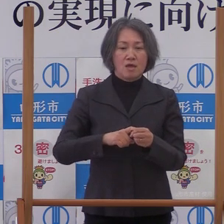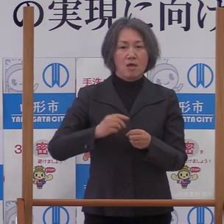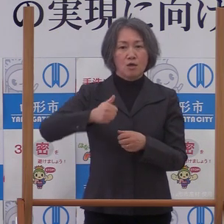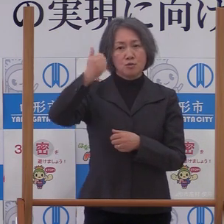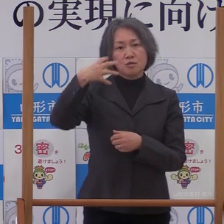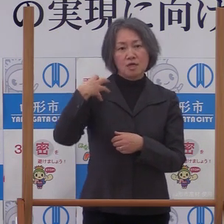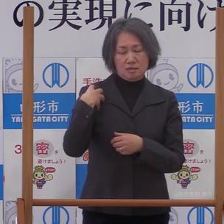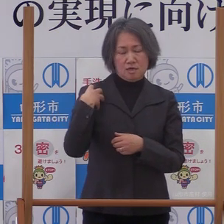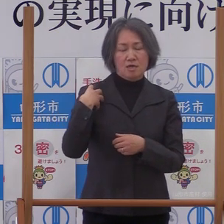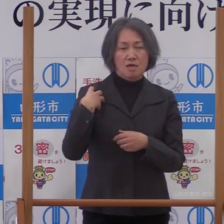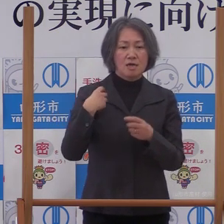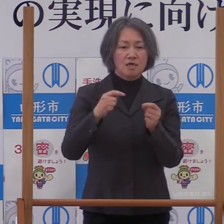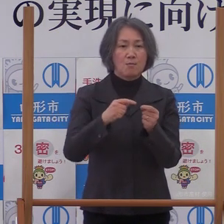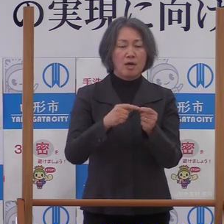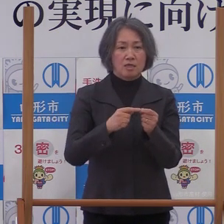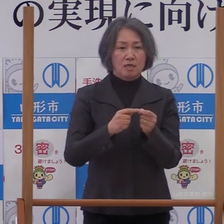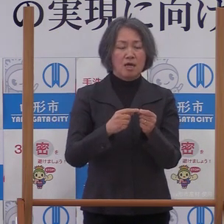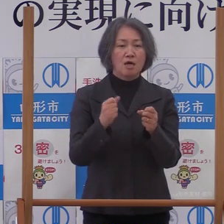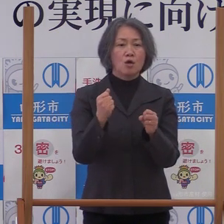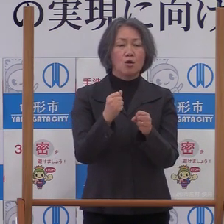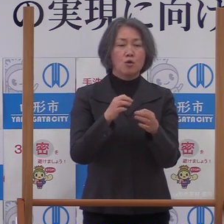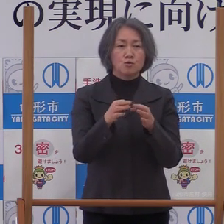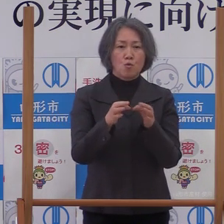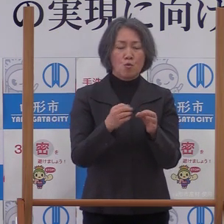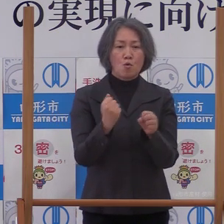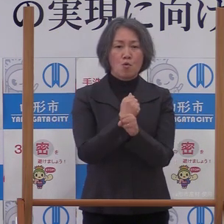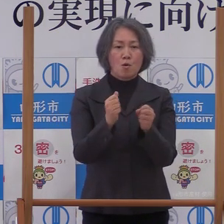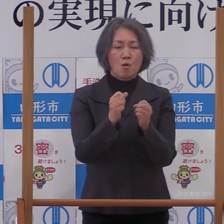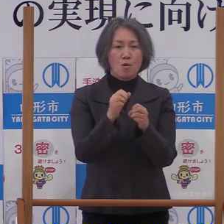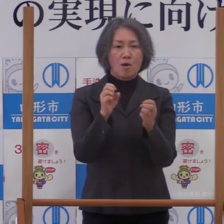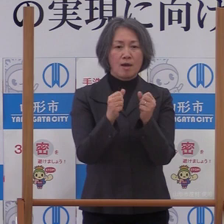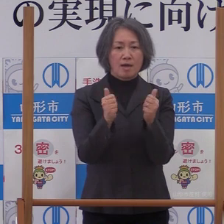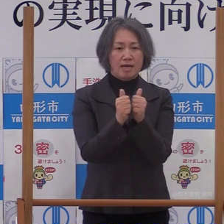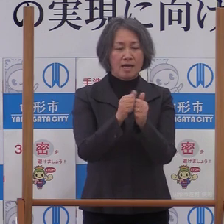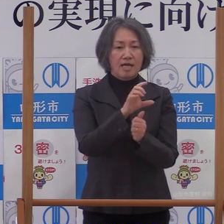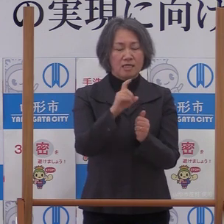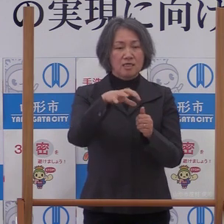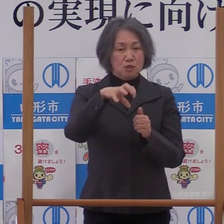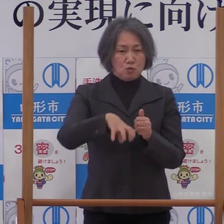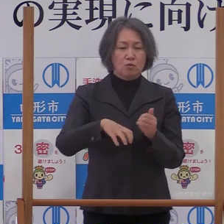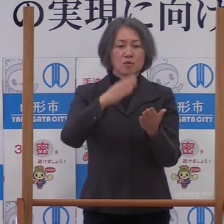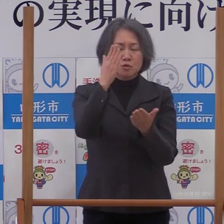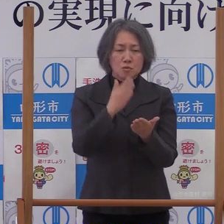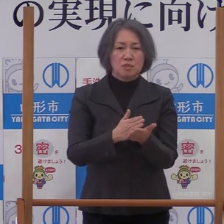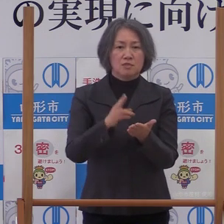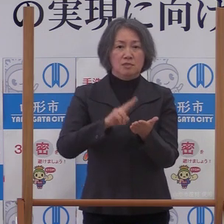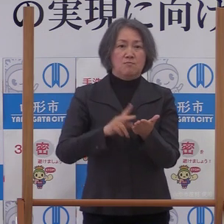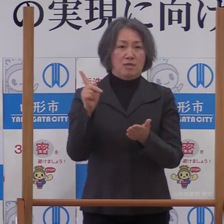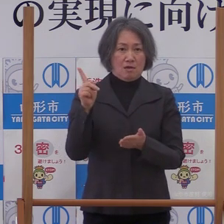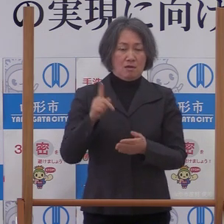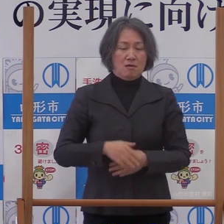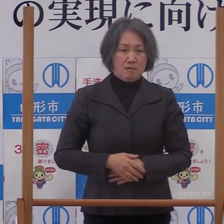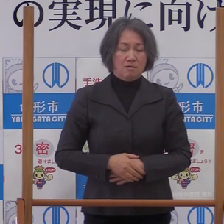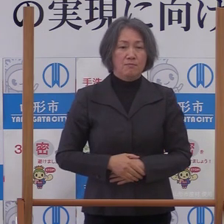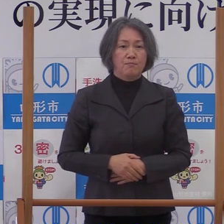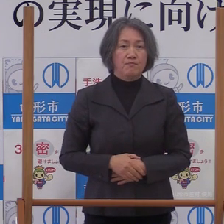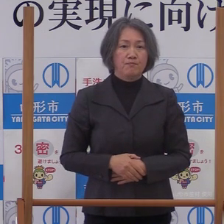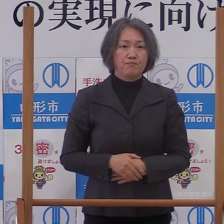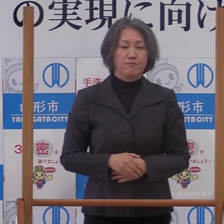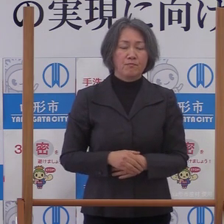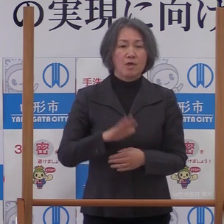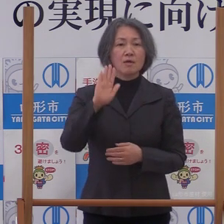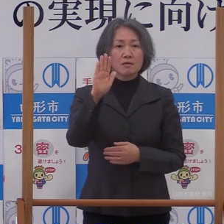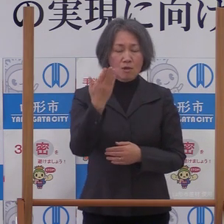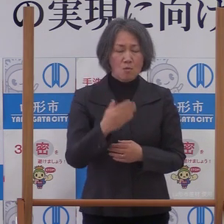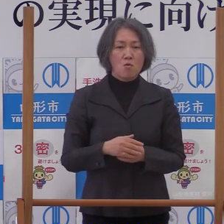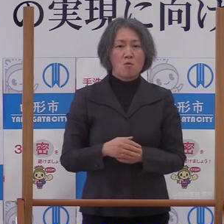である山形商工会議所において初市の本格的な実施を中止すると判断されたものです。しかしなが